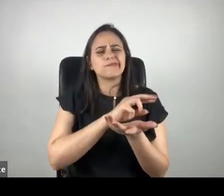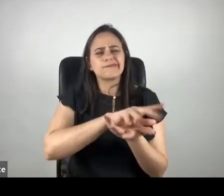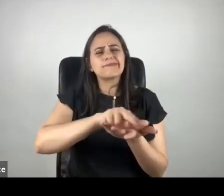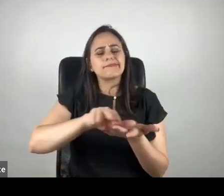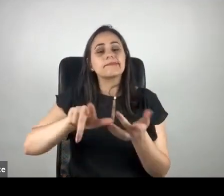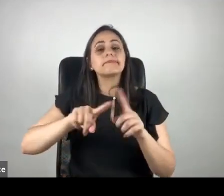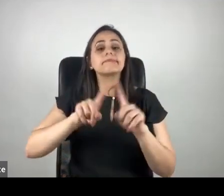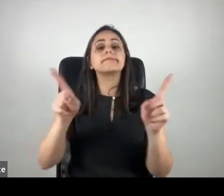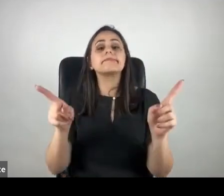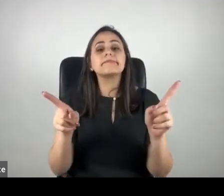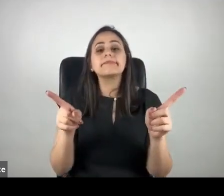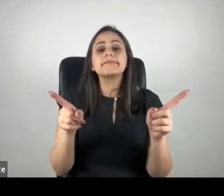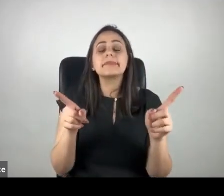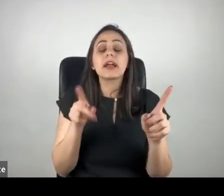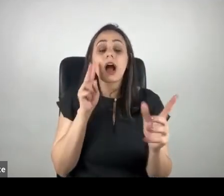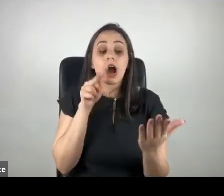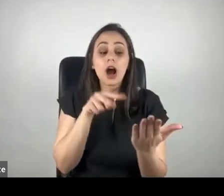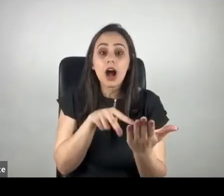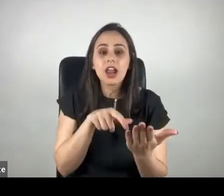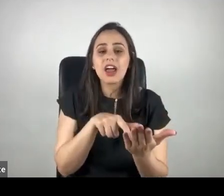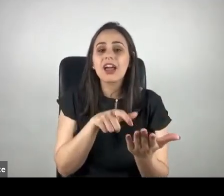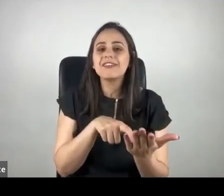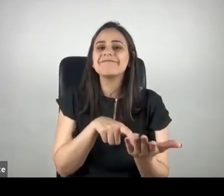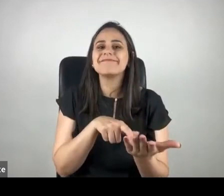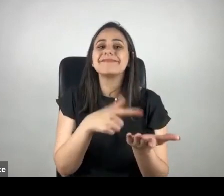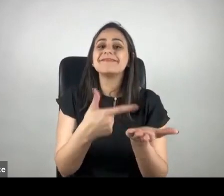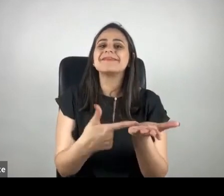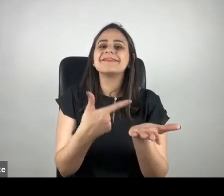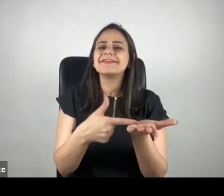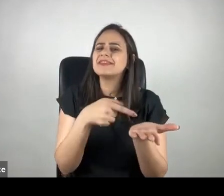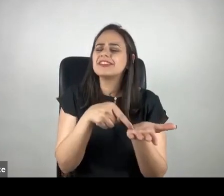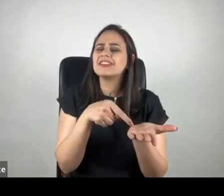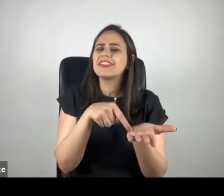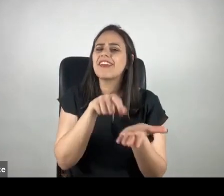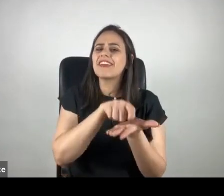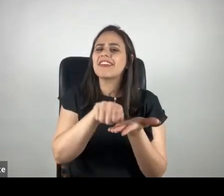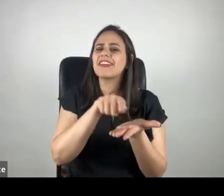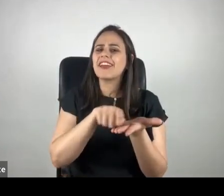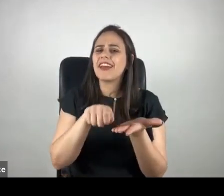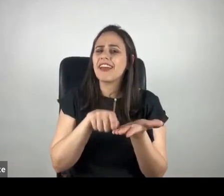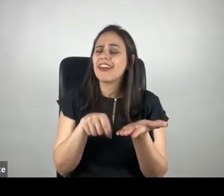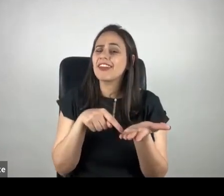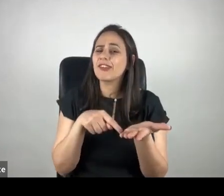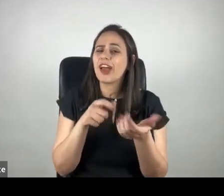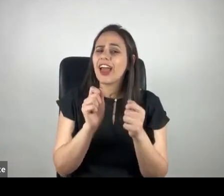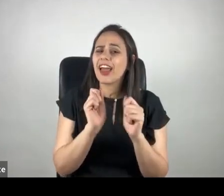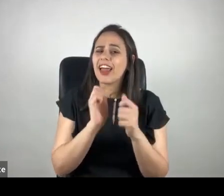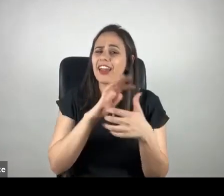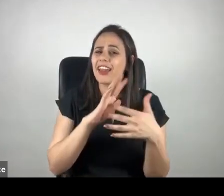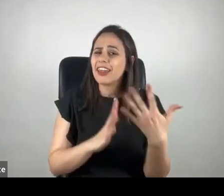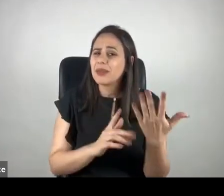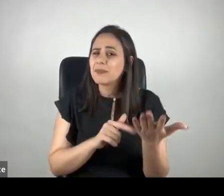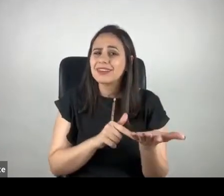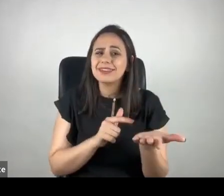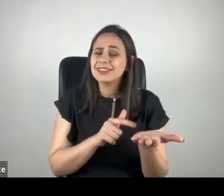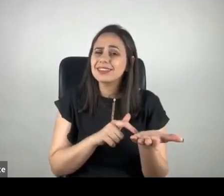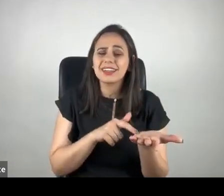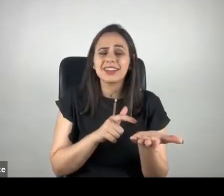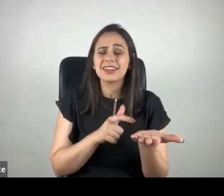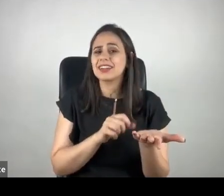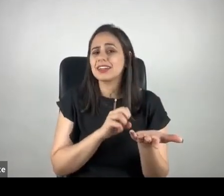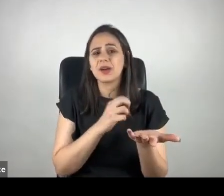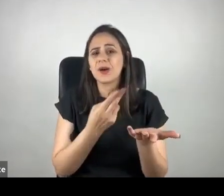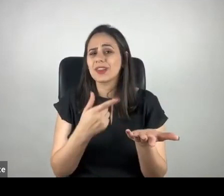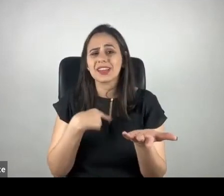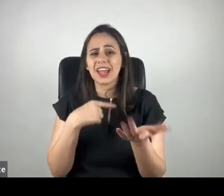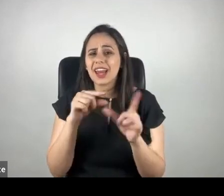mas dessa fala, opa, esses livros estão escritos em Libras, ou tem intérprete,